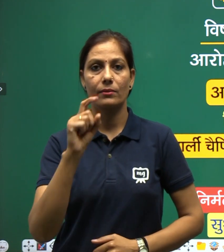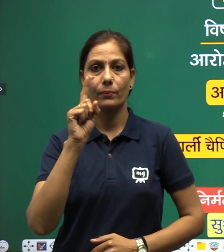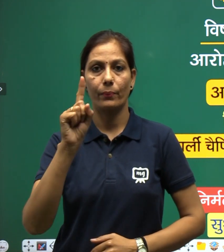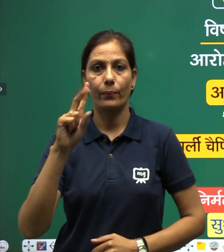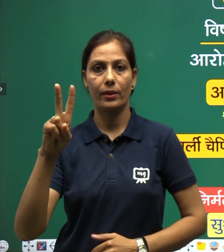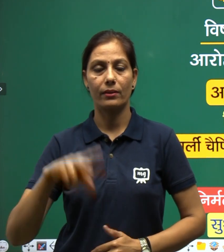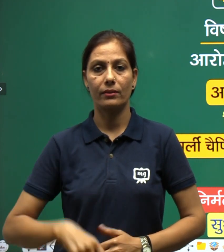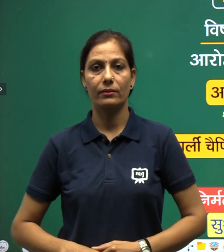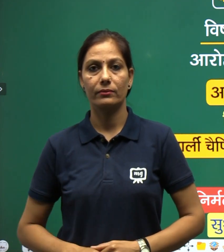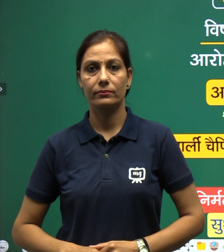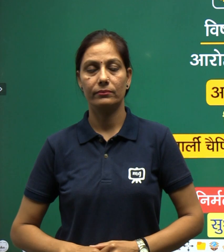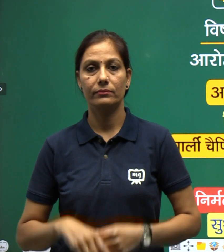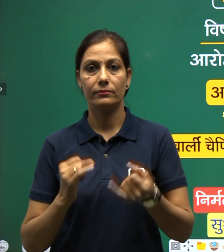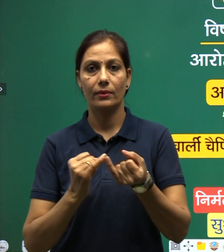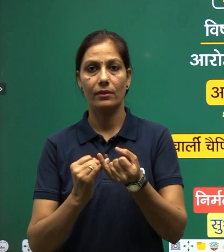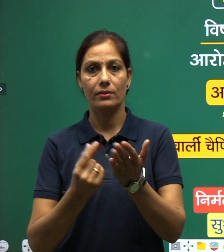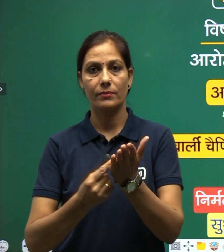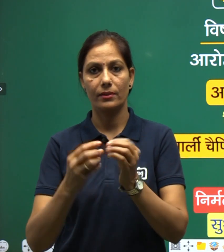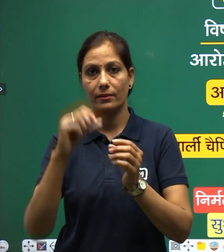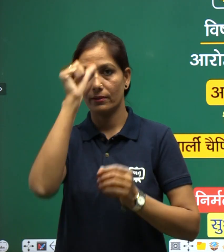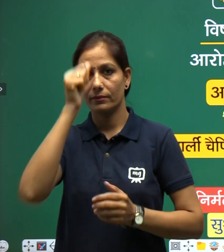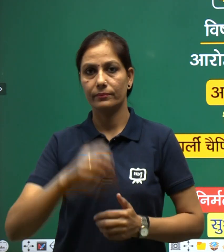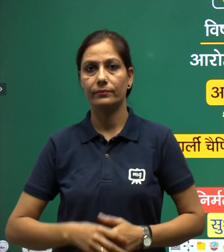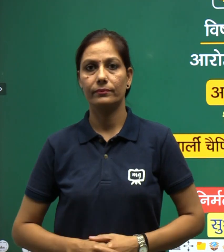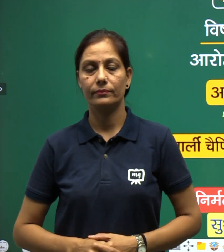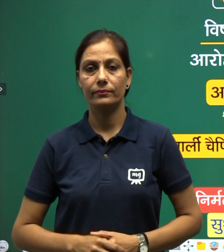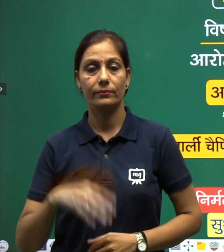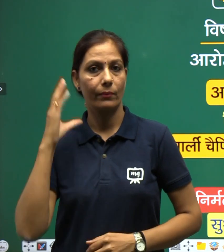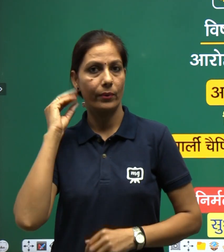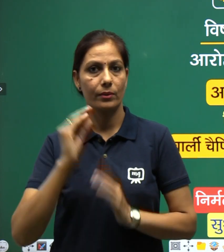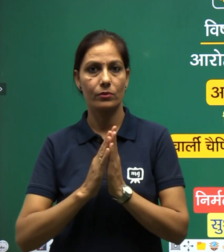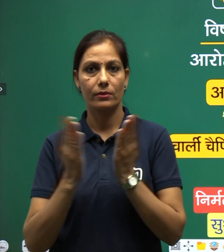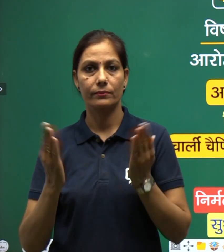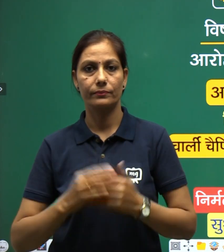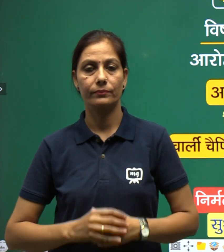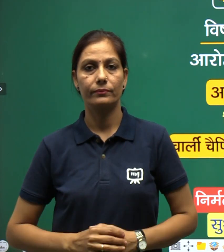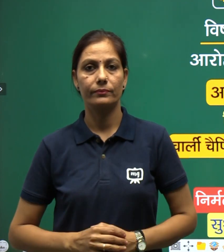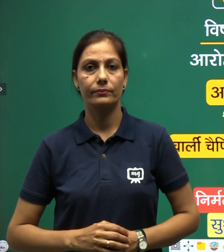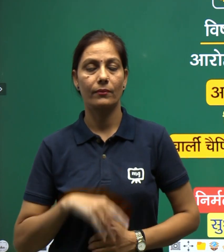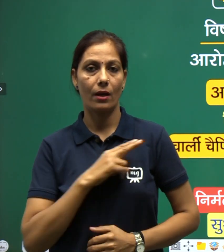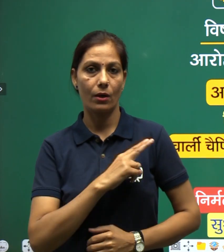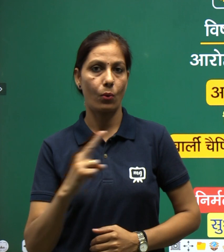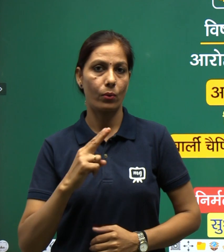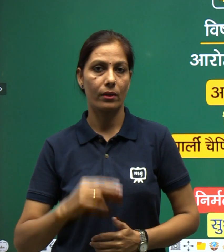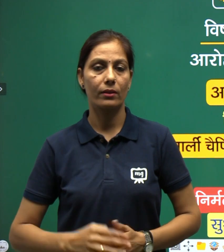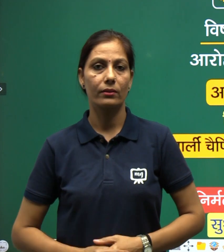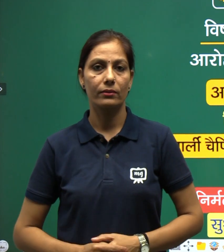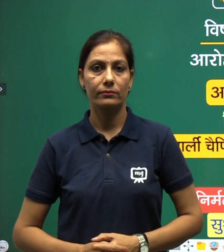की हिंदी विषय की पाठ्य पुस्तक आरोह